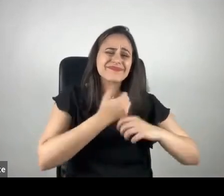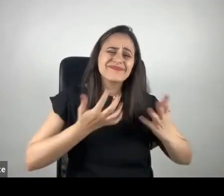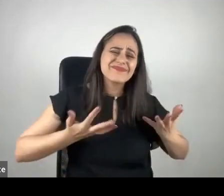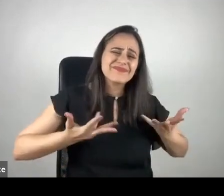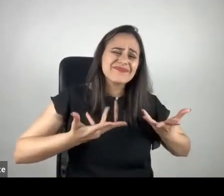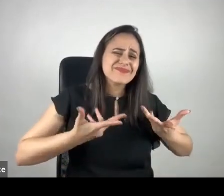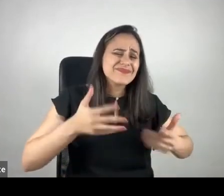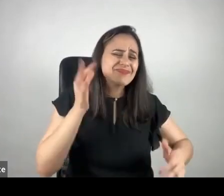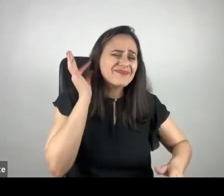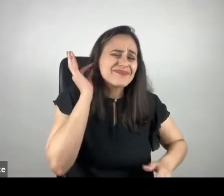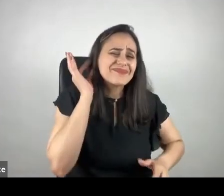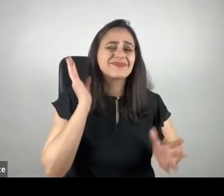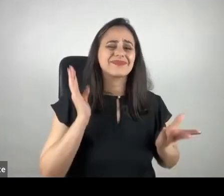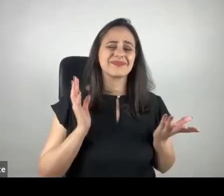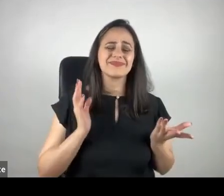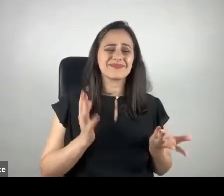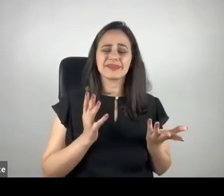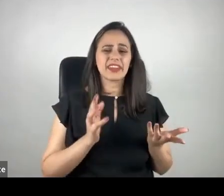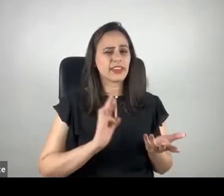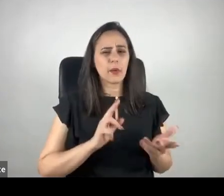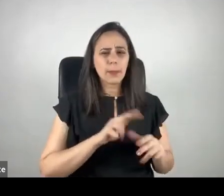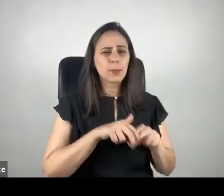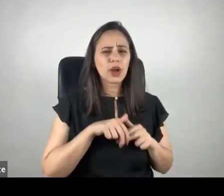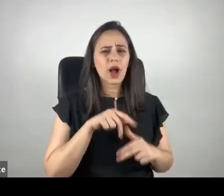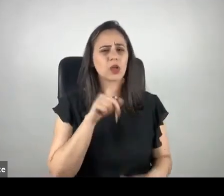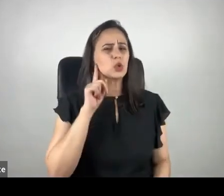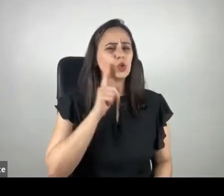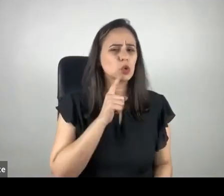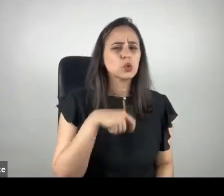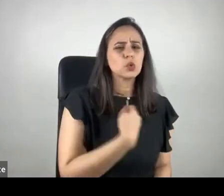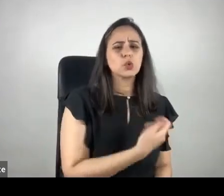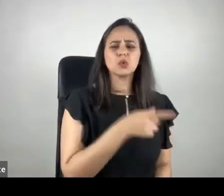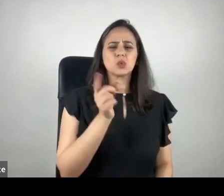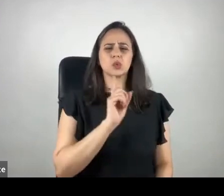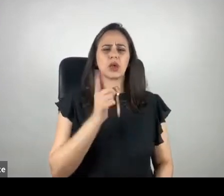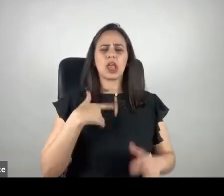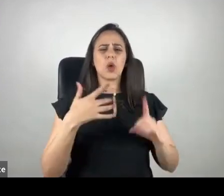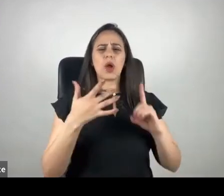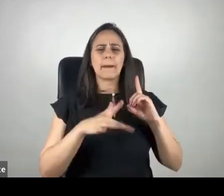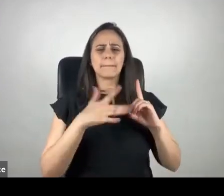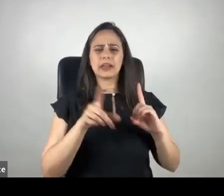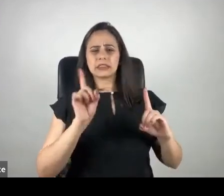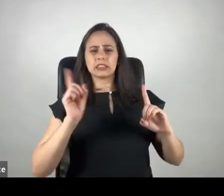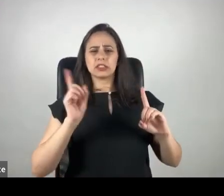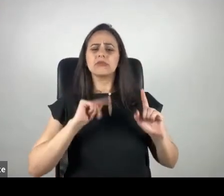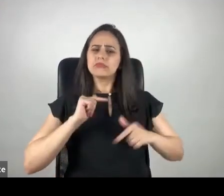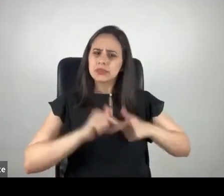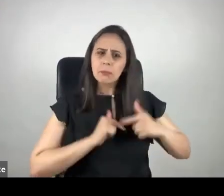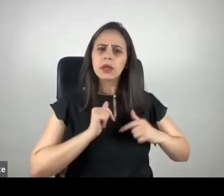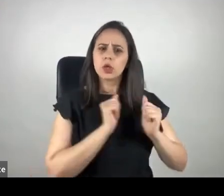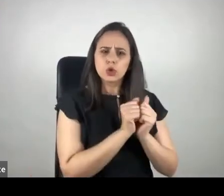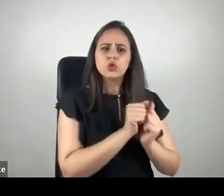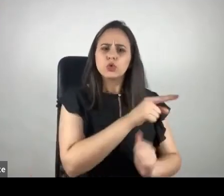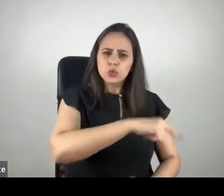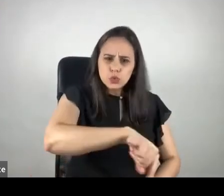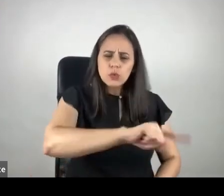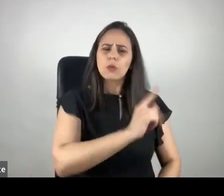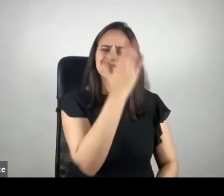Eu não estou falando porque são surdos e eu estou sendo capacitista, não. Eu trabalhei com essas